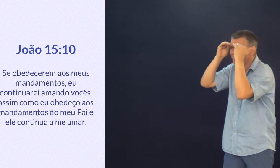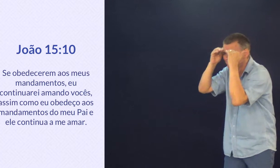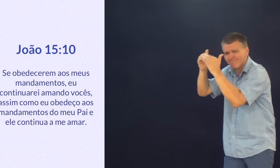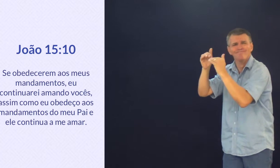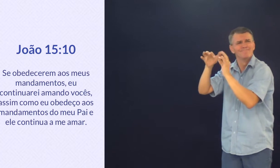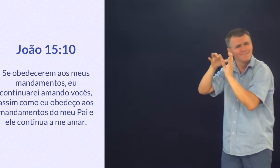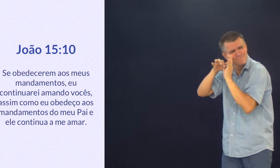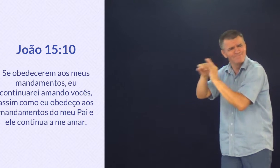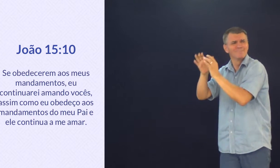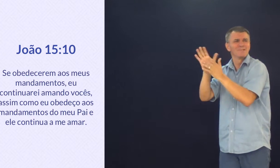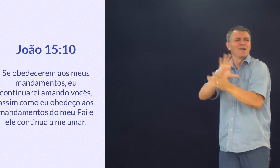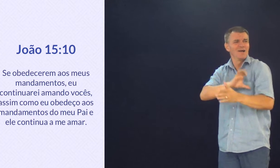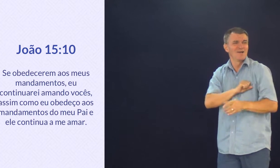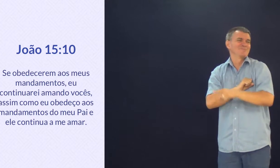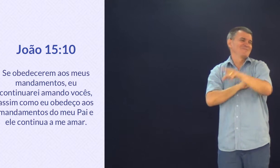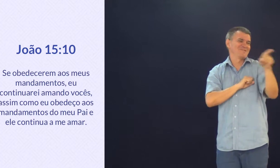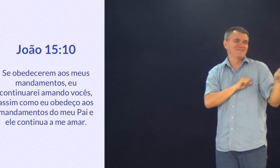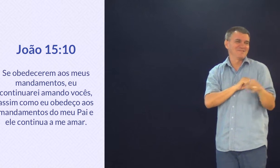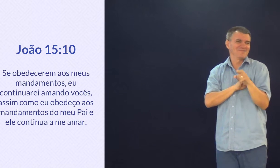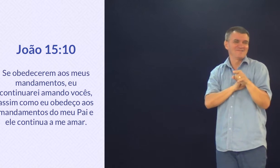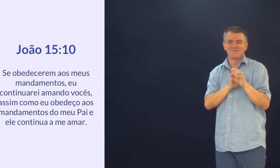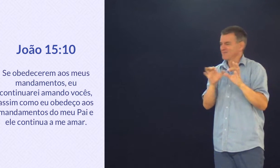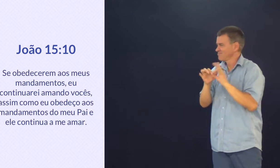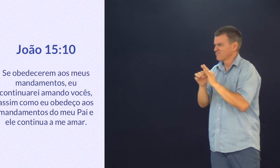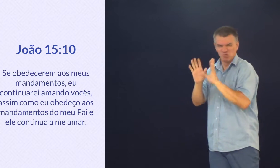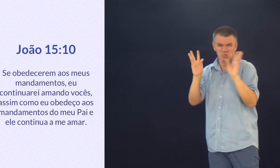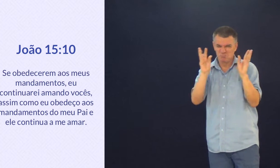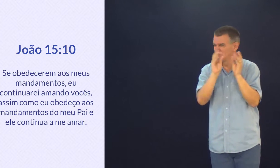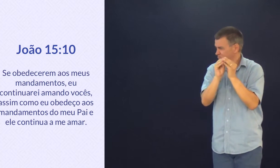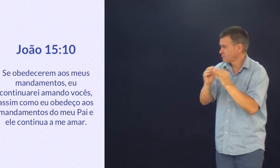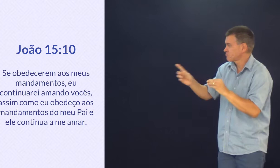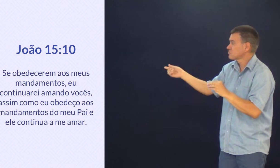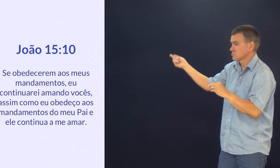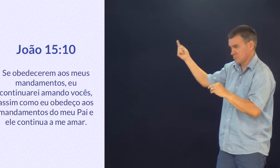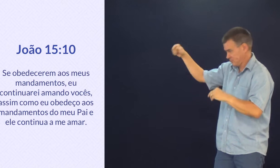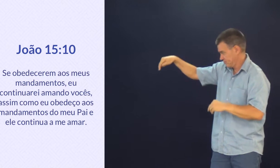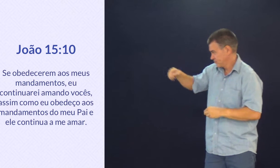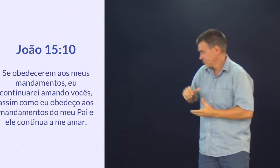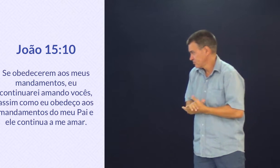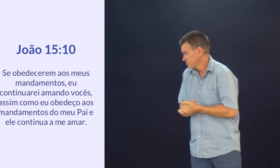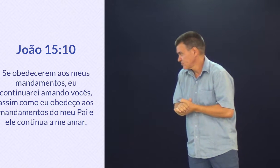como que vocês têm feito se você ama jesus ele te ama também